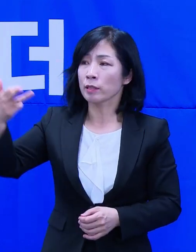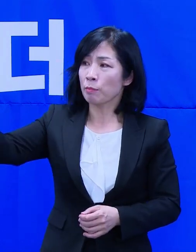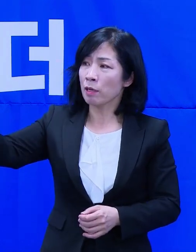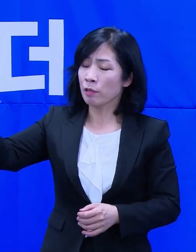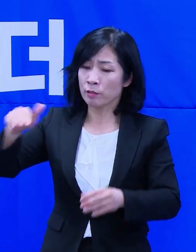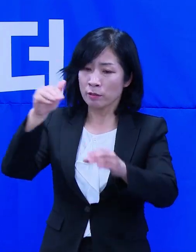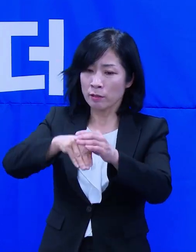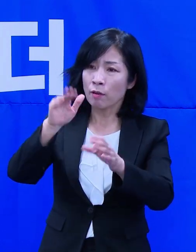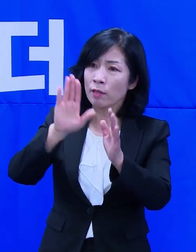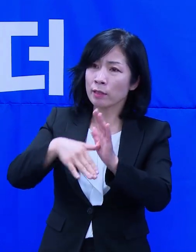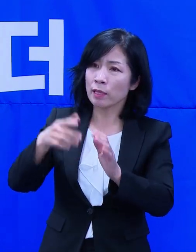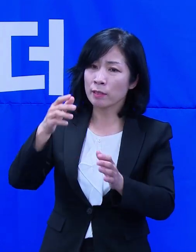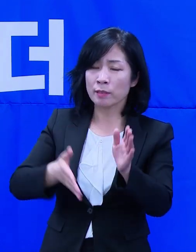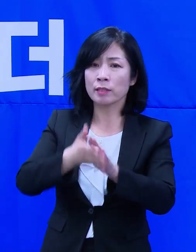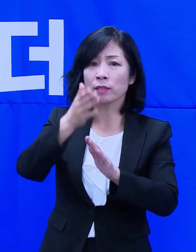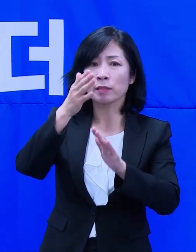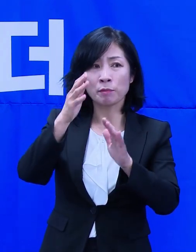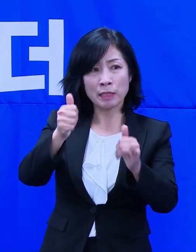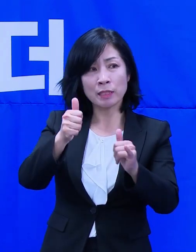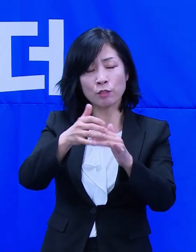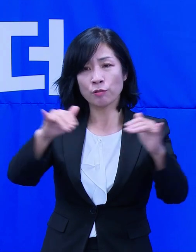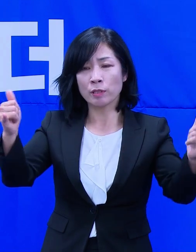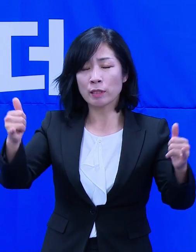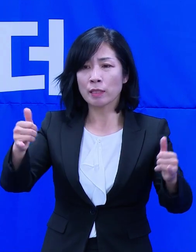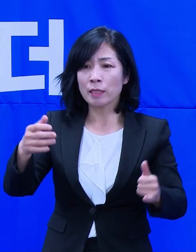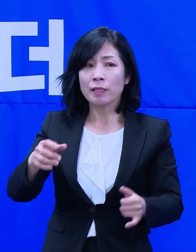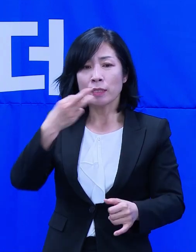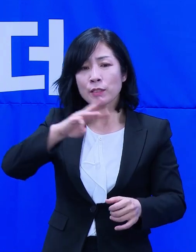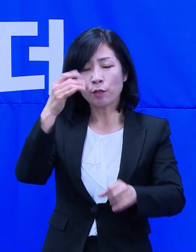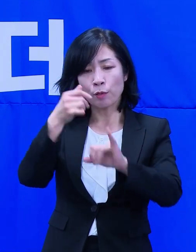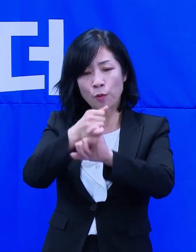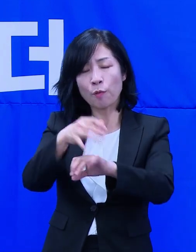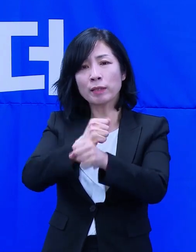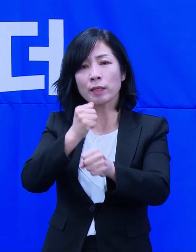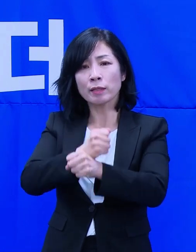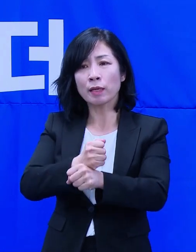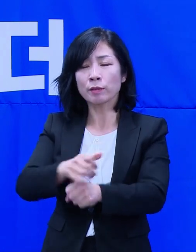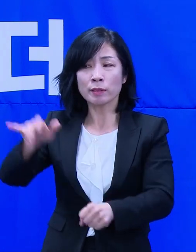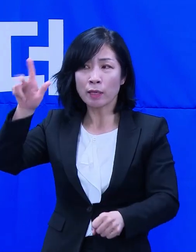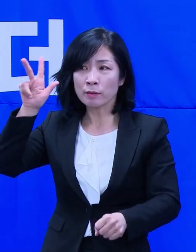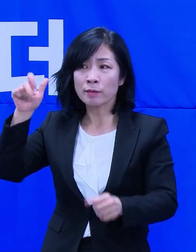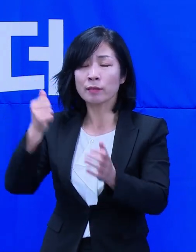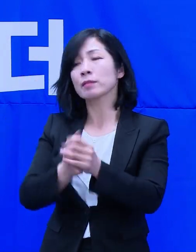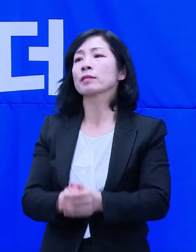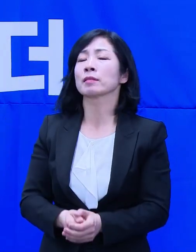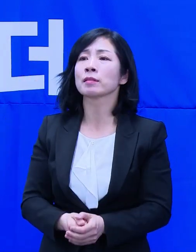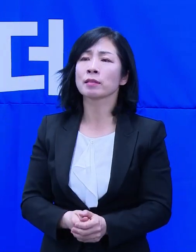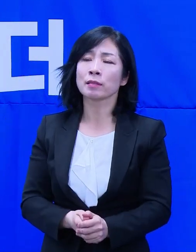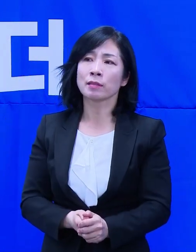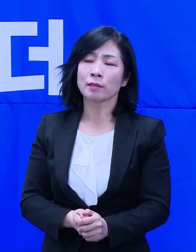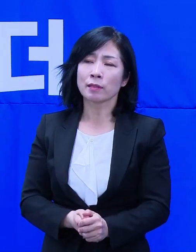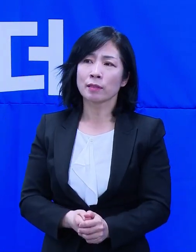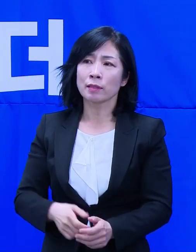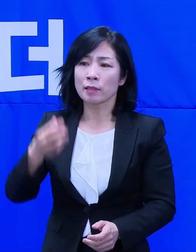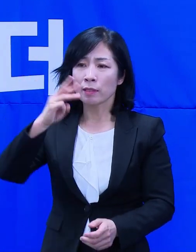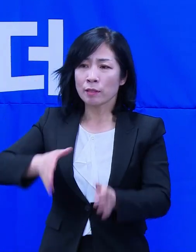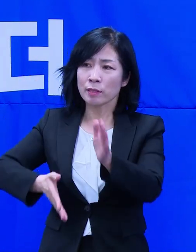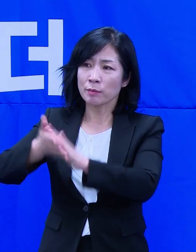예, 시민이 주인인 이천시를 꼭 만들어내겠다고 약속을 드렸기 때문에 예, 이천시의 주인인 시민